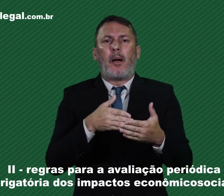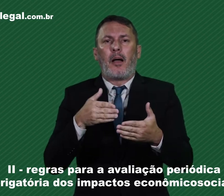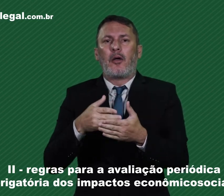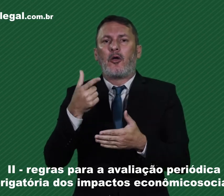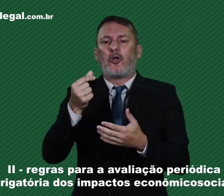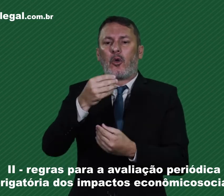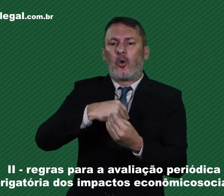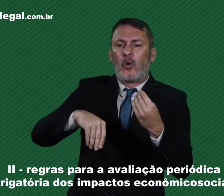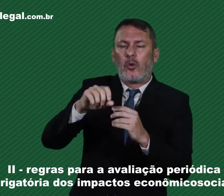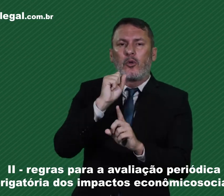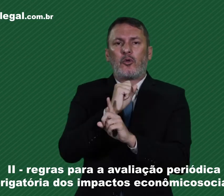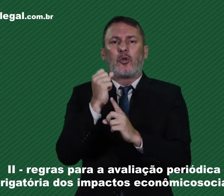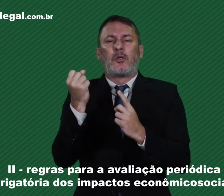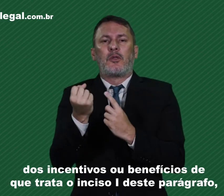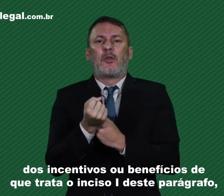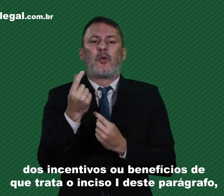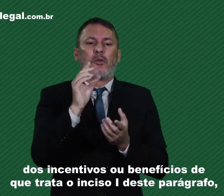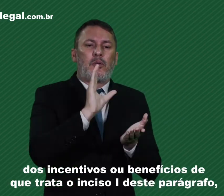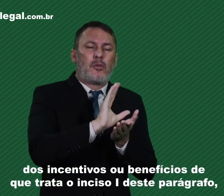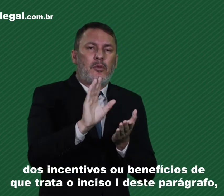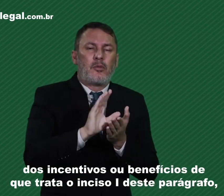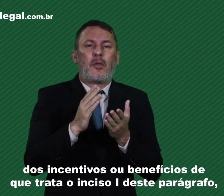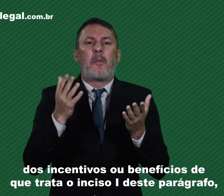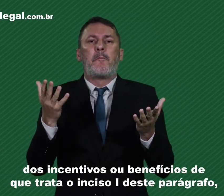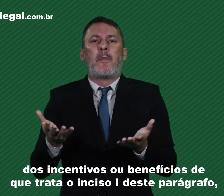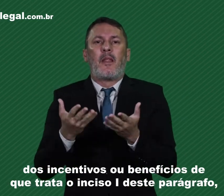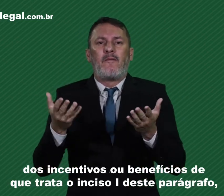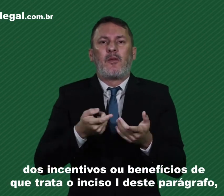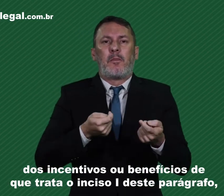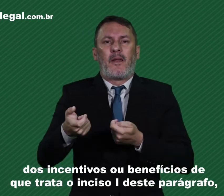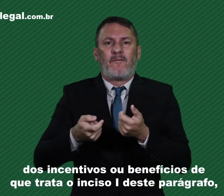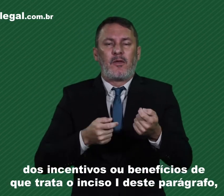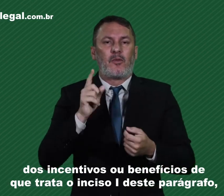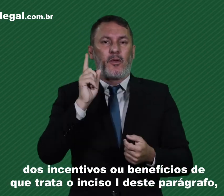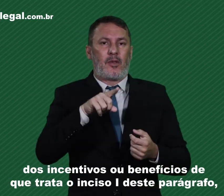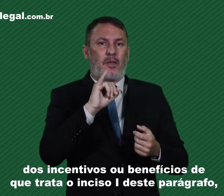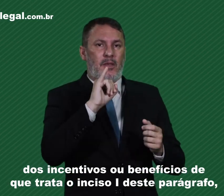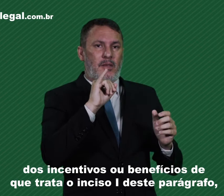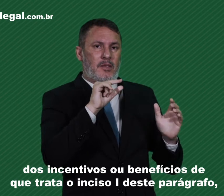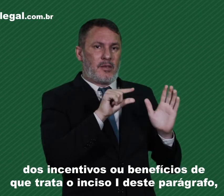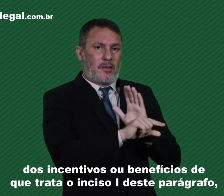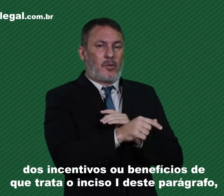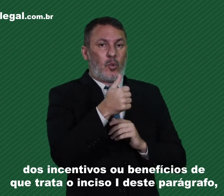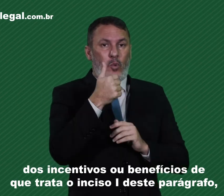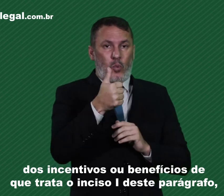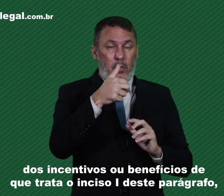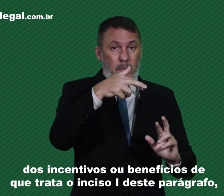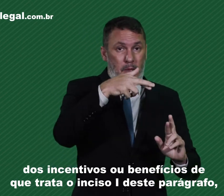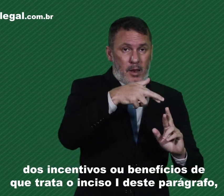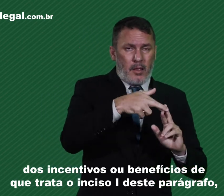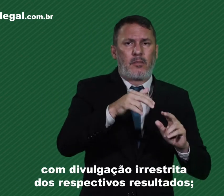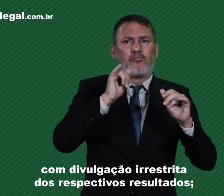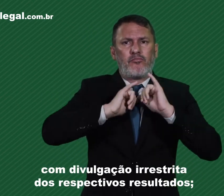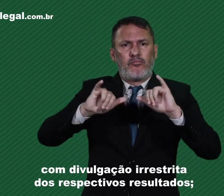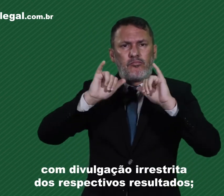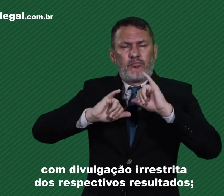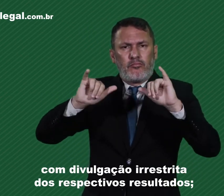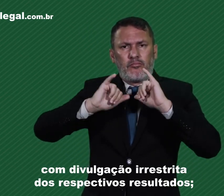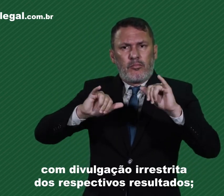impactos econômicos sociais dos incentivos ou benefícios de que trata o inciso 1 deste parágrafo com divulgação